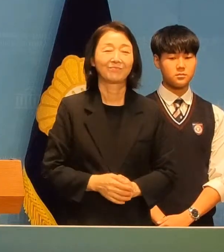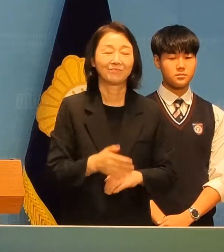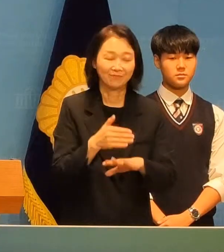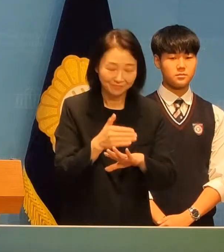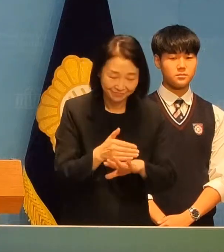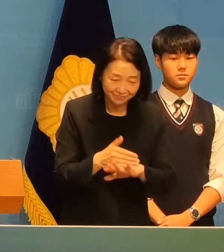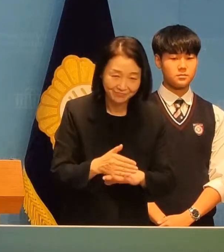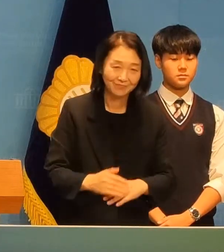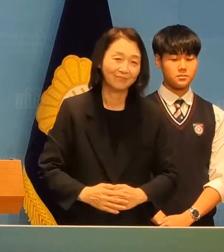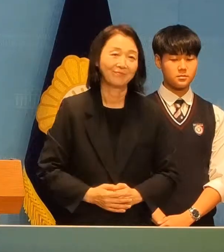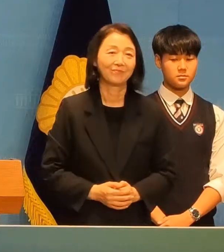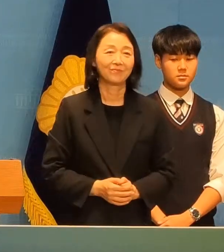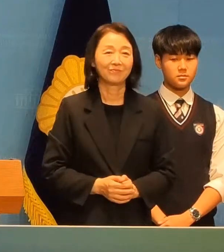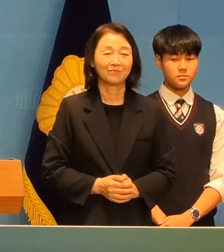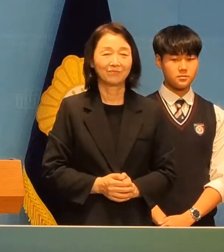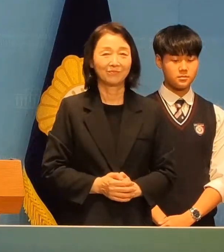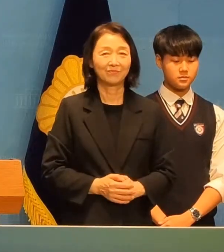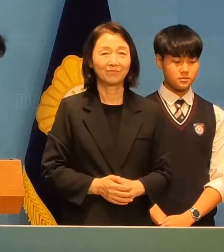고맙습니다.